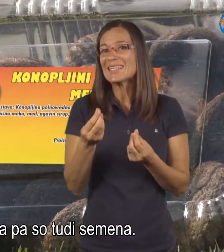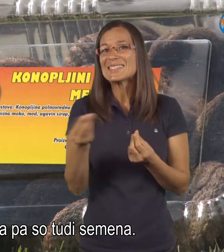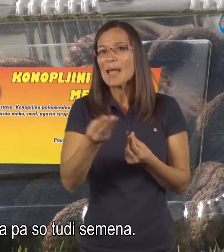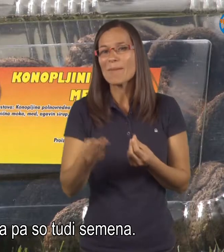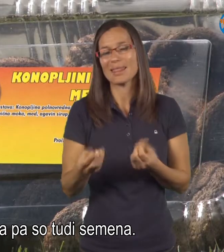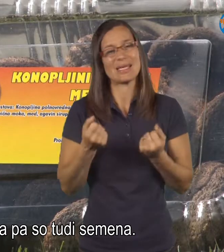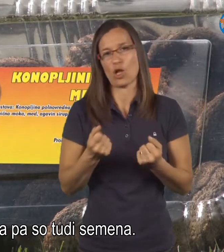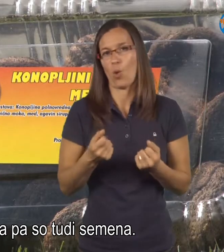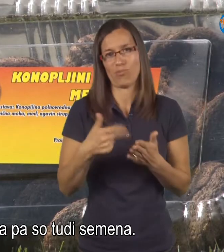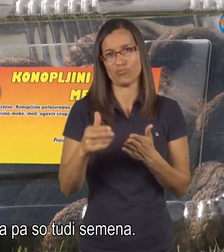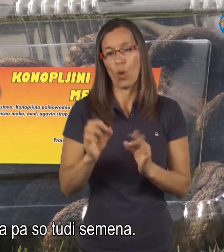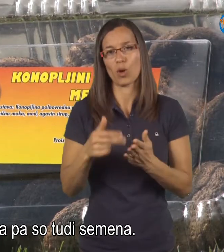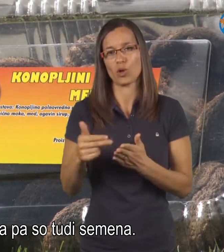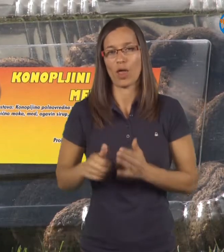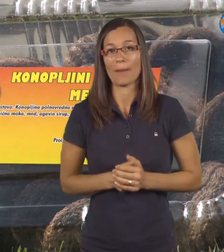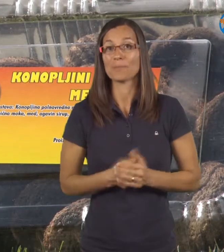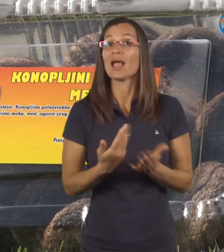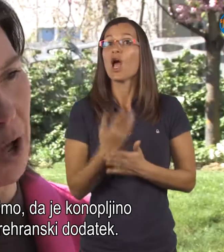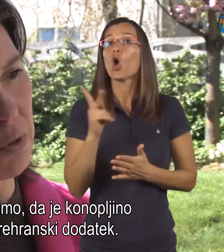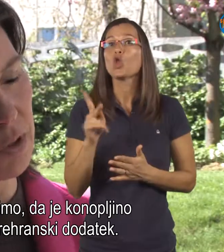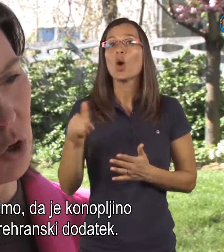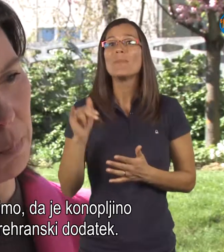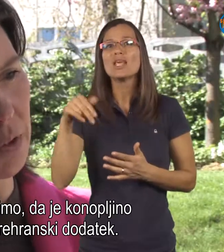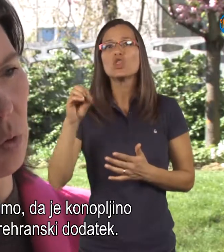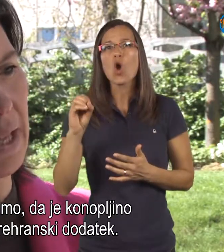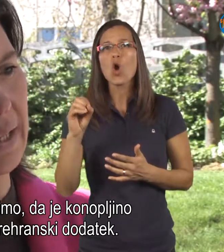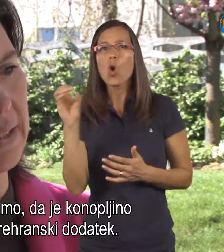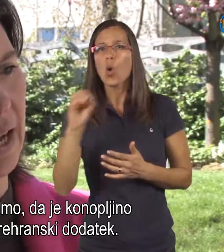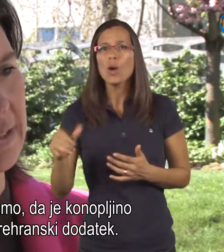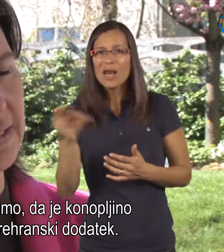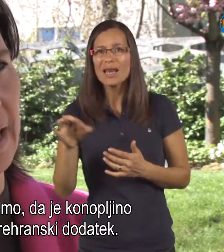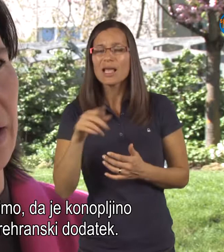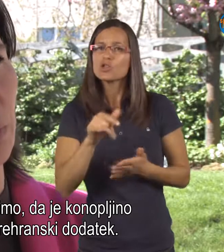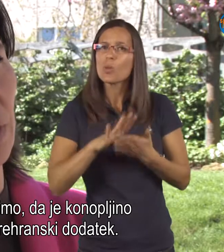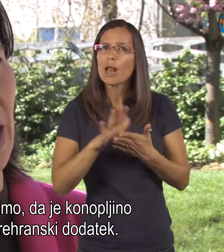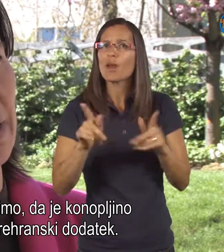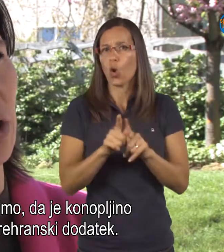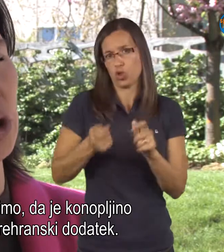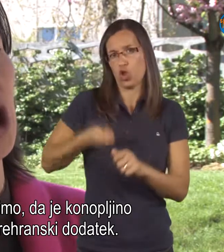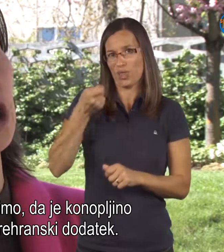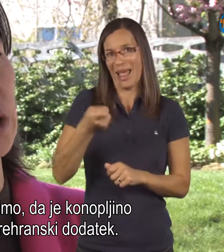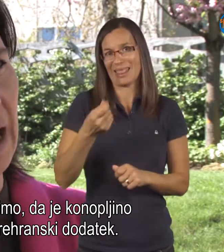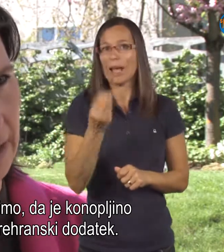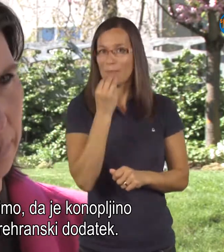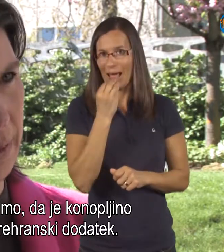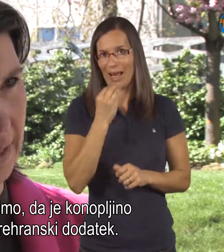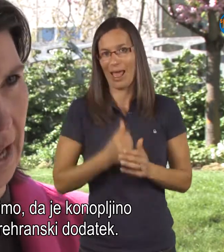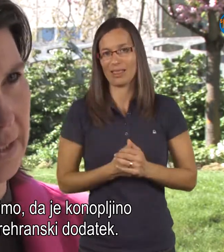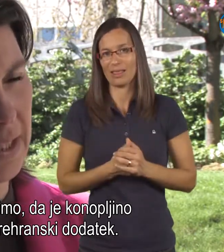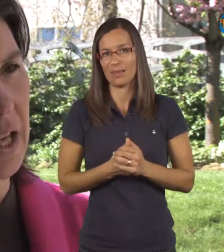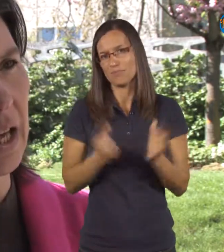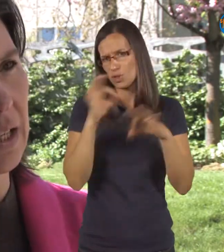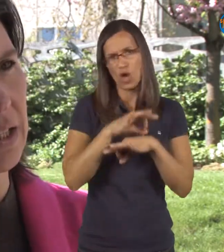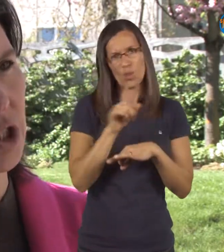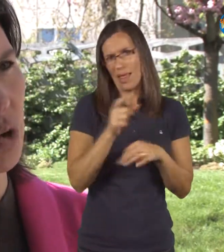sama semena se zelo prodajajo. Mi pravimo za konopljino olje, da se uporablja kot dodatek